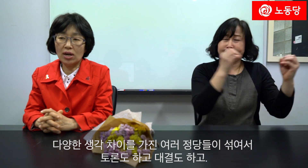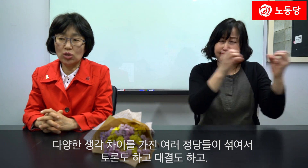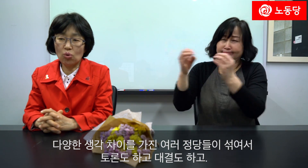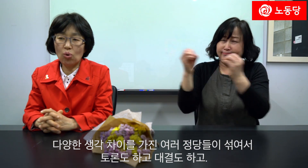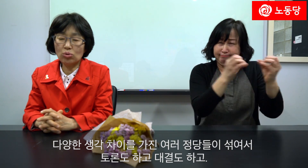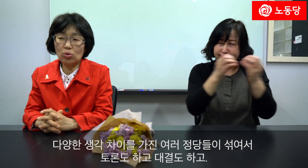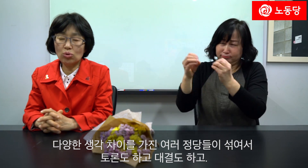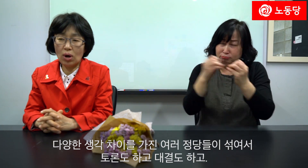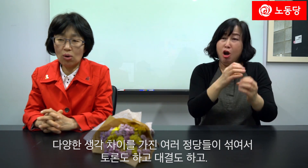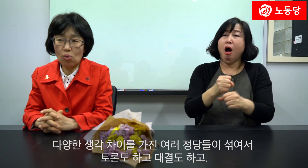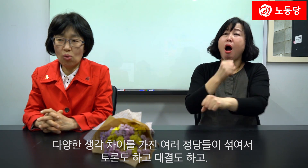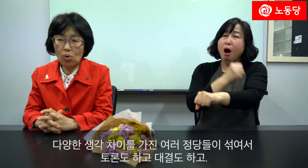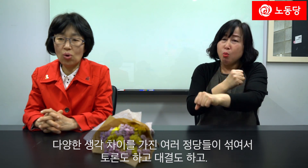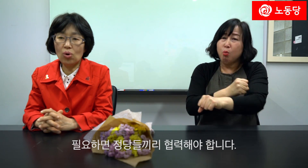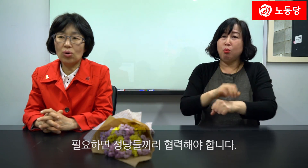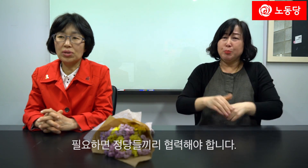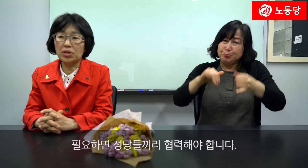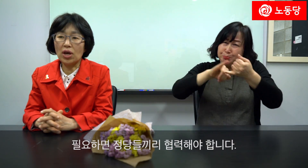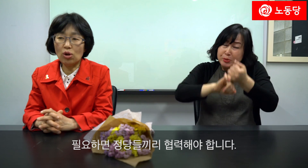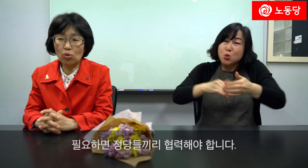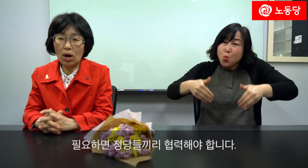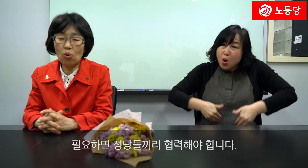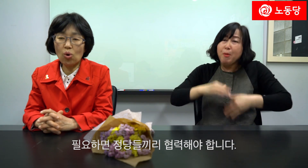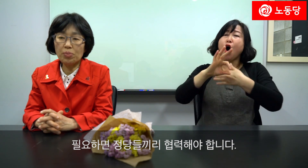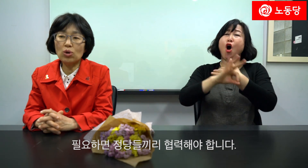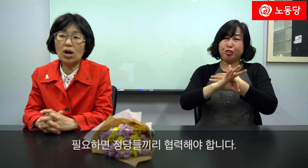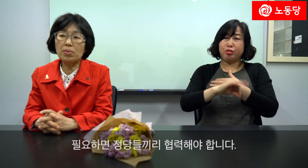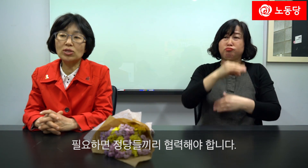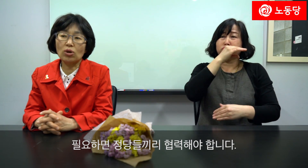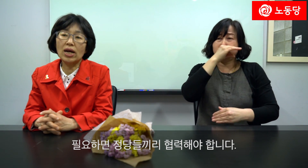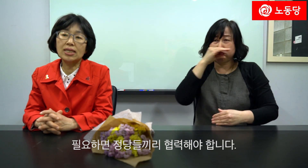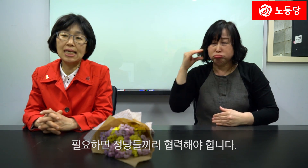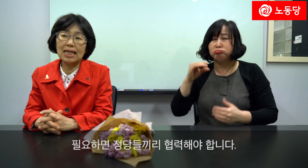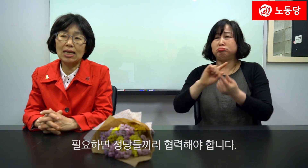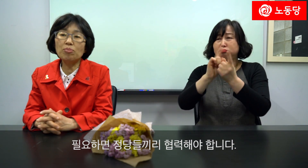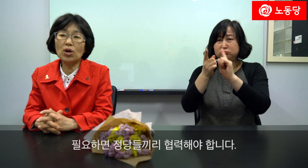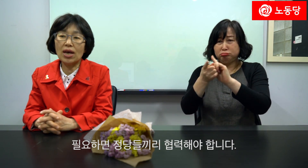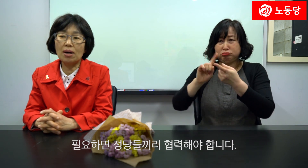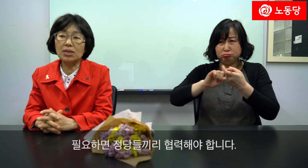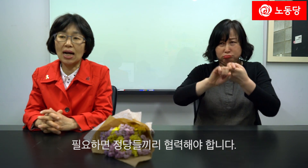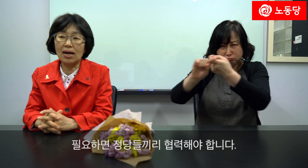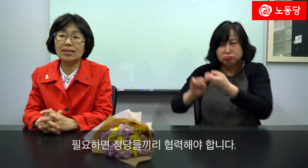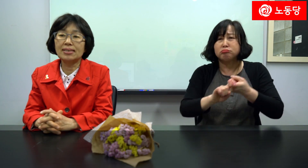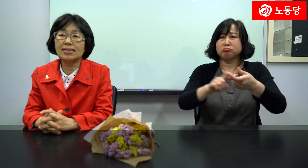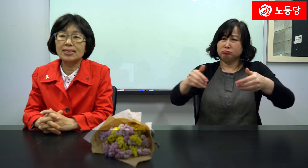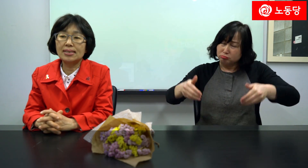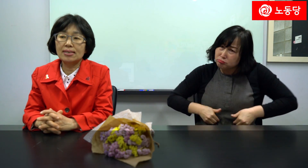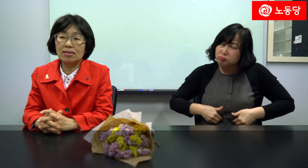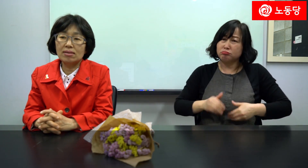생각 차이를 가지고 토론도 하고 대결도 하고 필요하면 정당들끼리 협력해야 합니다.